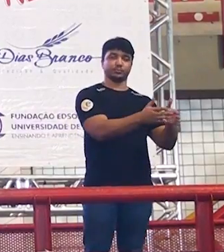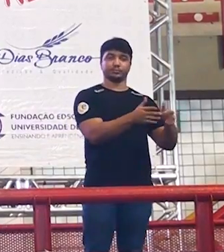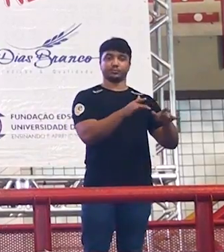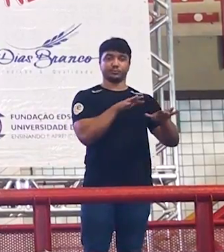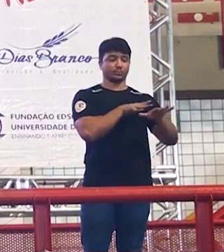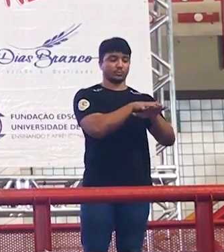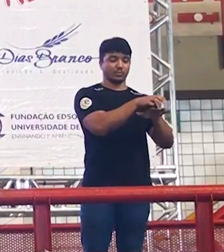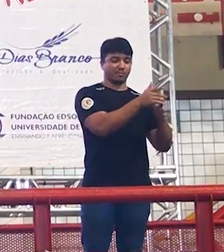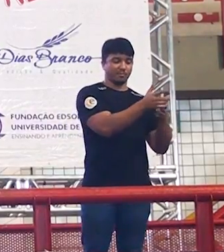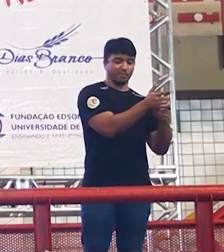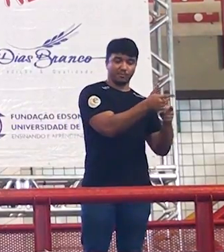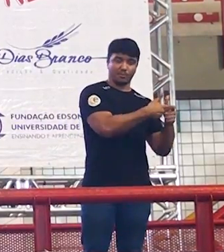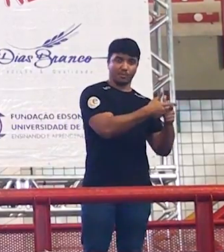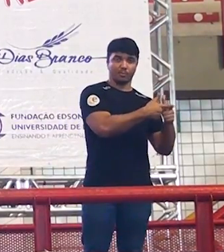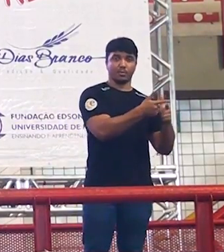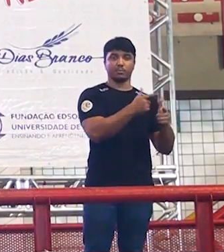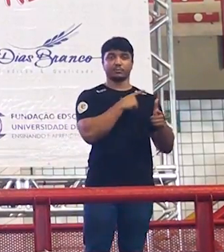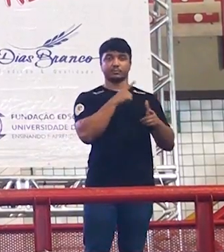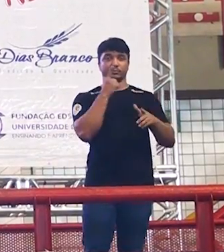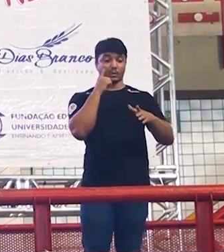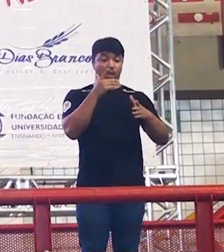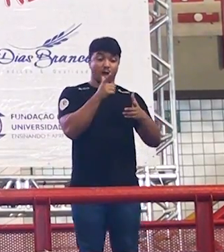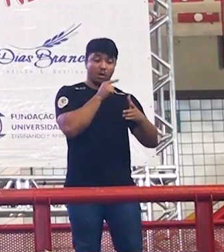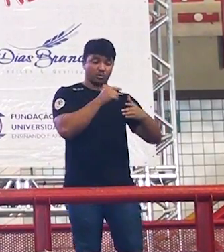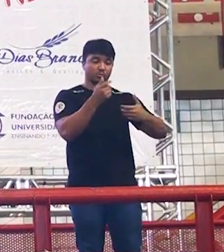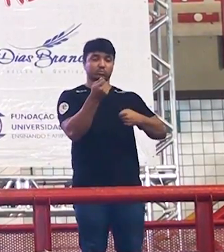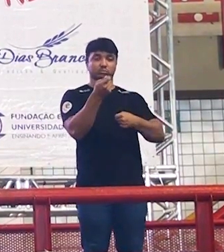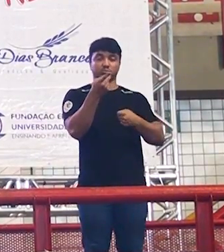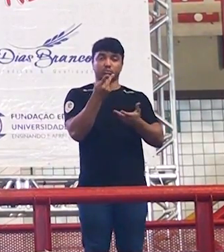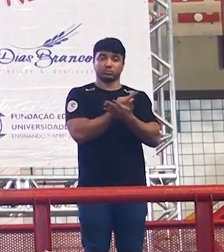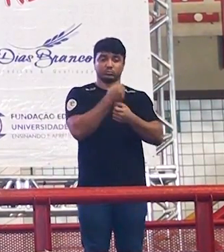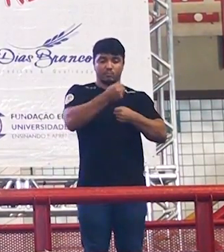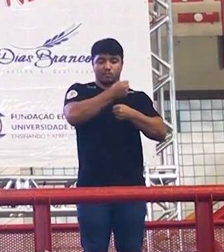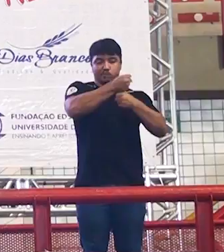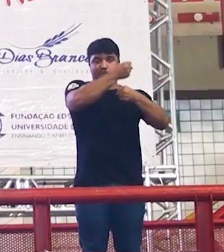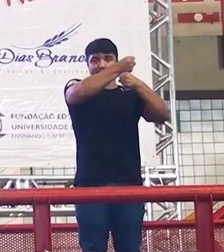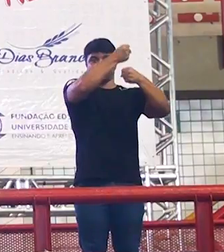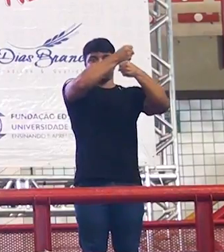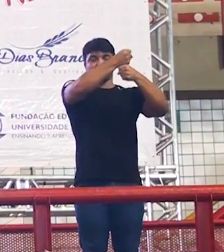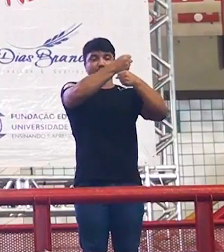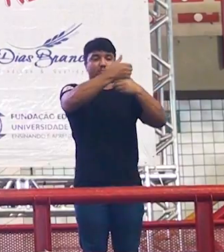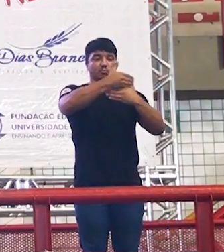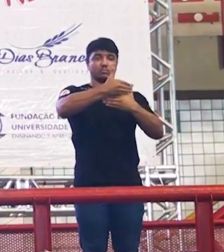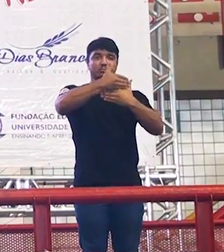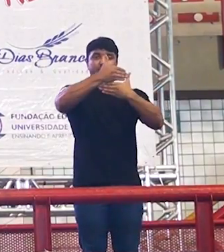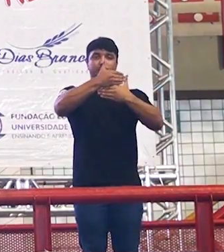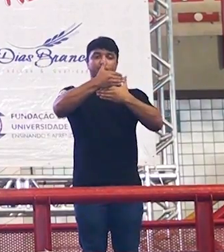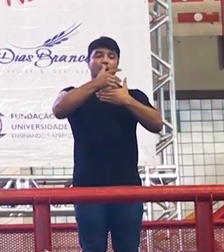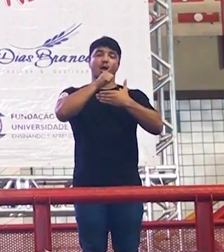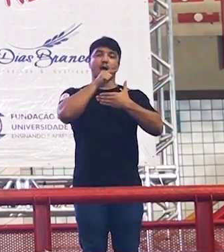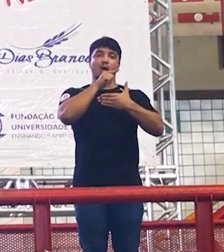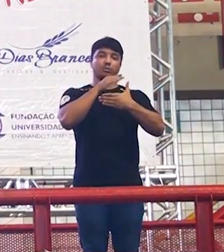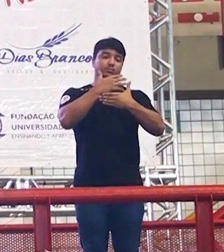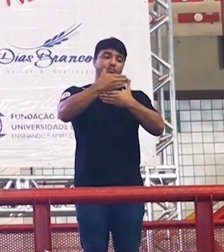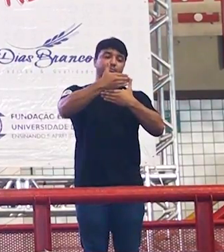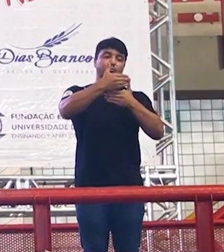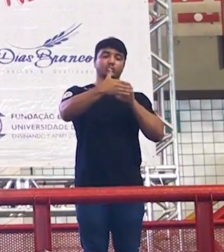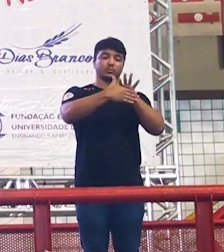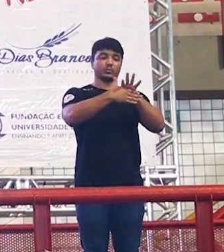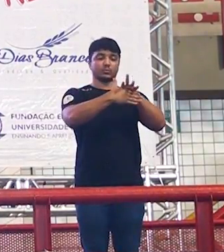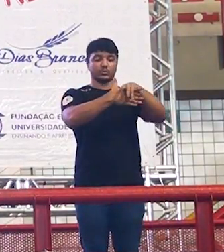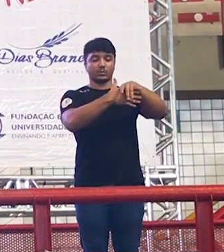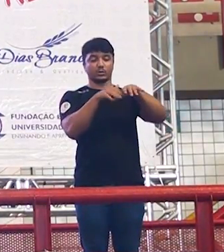local. Essa água, ela é represada, ela fica parada, a represa segura essa água e ela é liberada